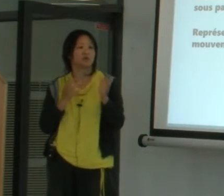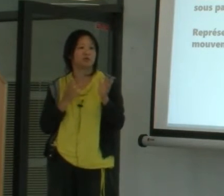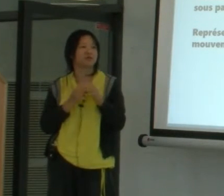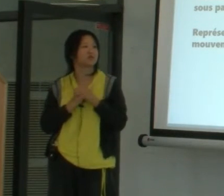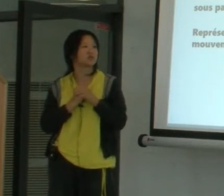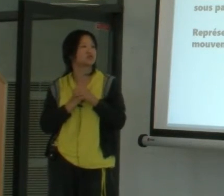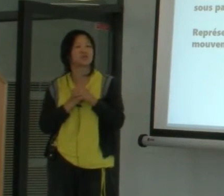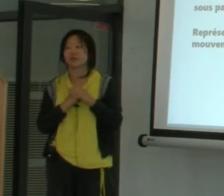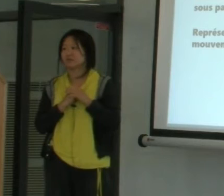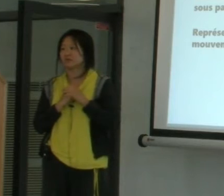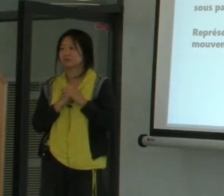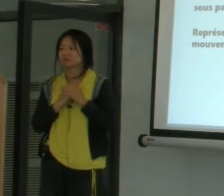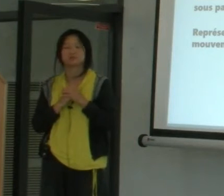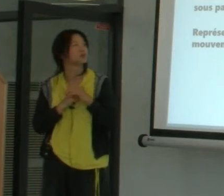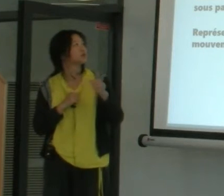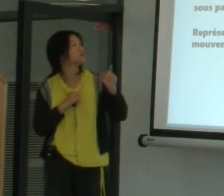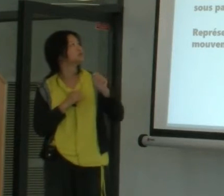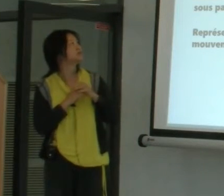à part l'attacher dans une cave.